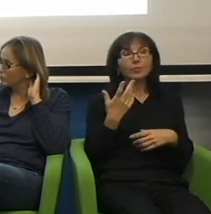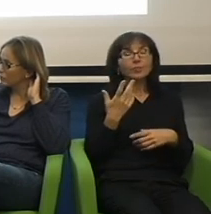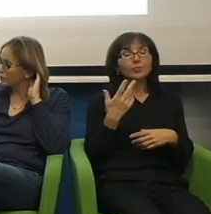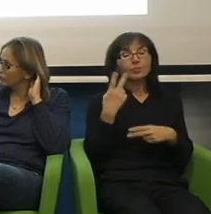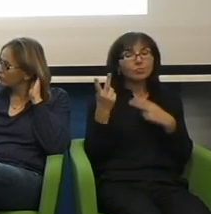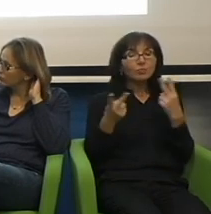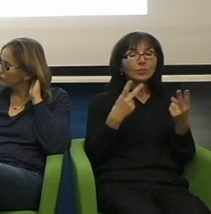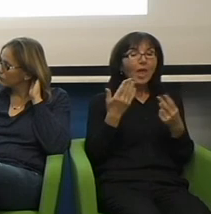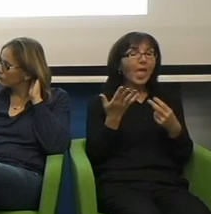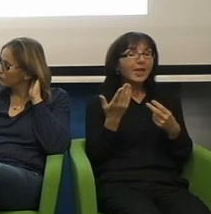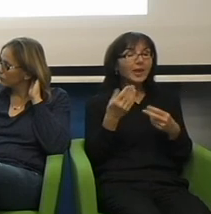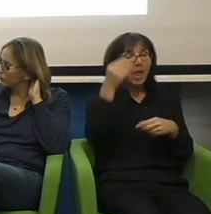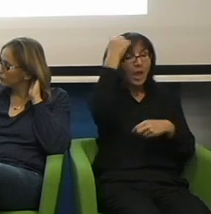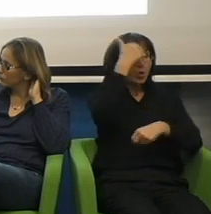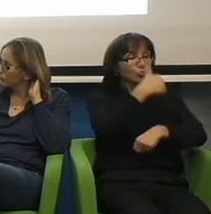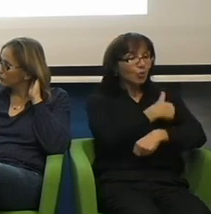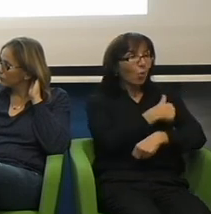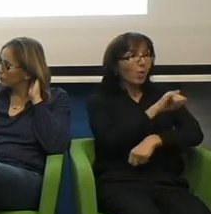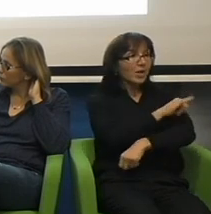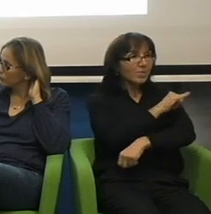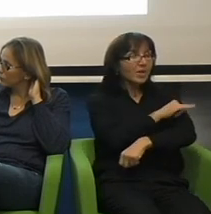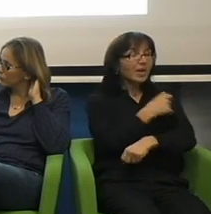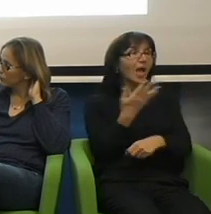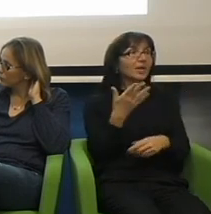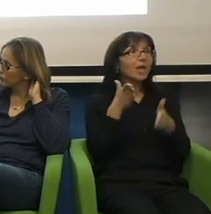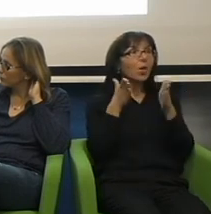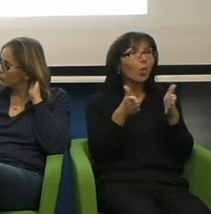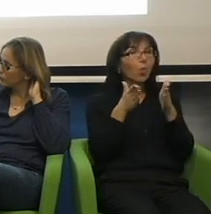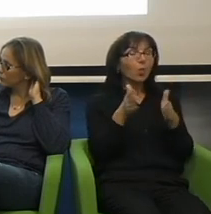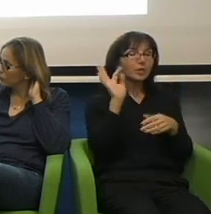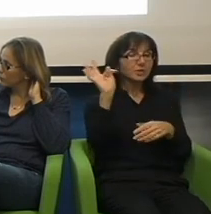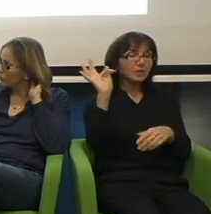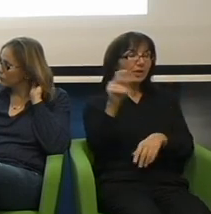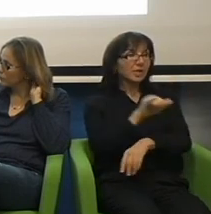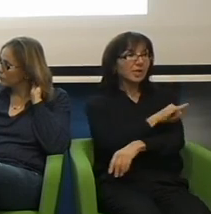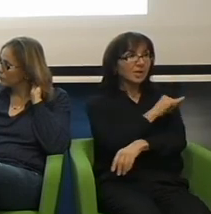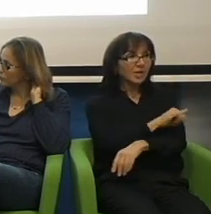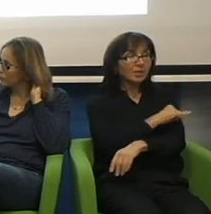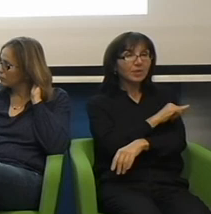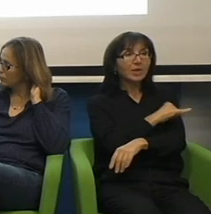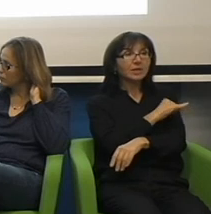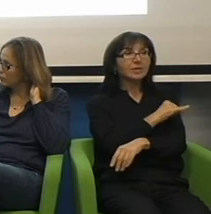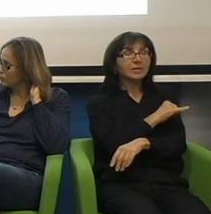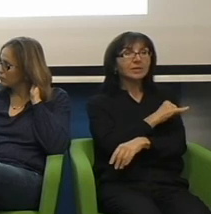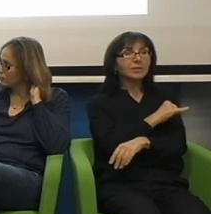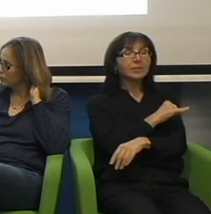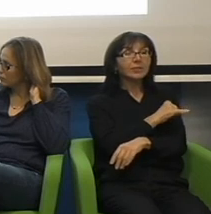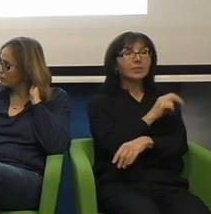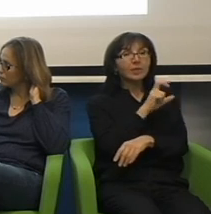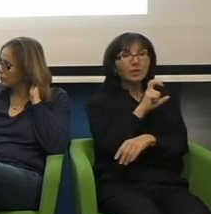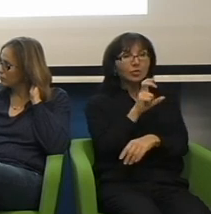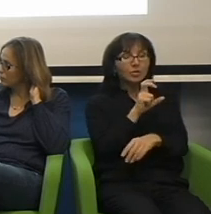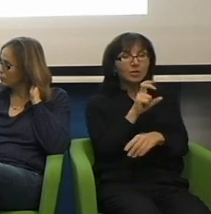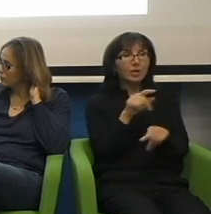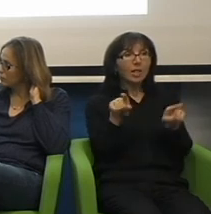ile szkół jest jej imienia, ile ulic nosi jej imię? Czy gdzieś w tą stronę